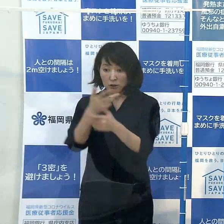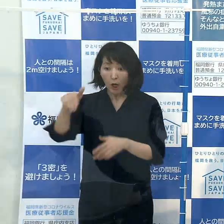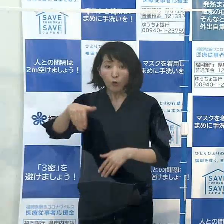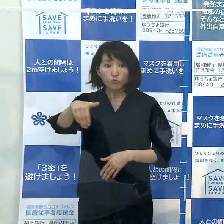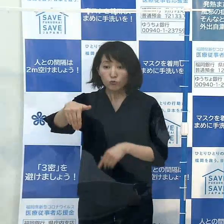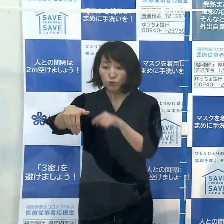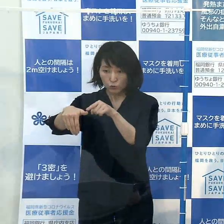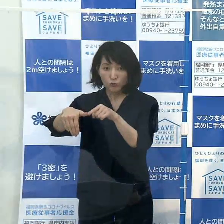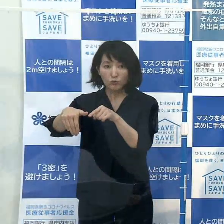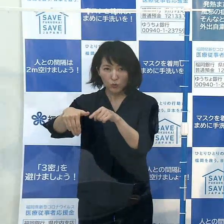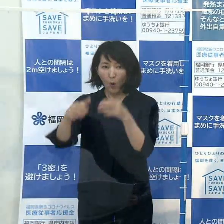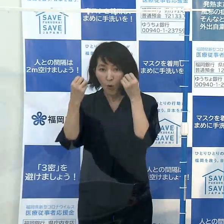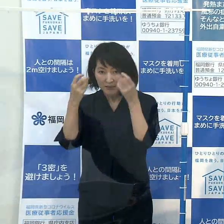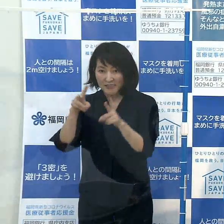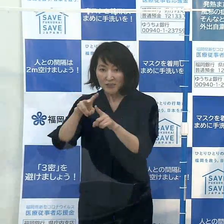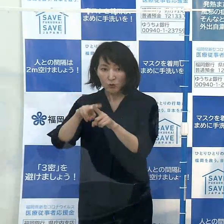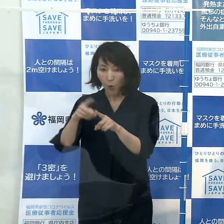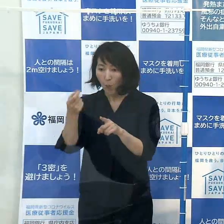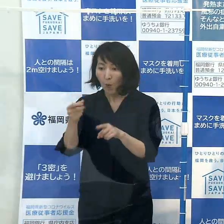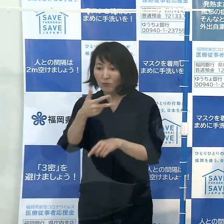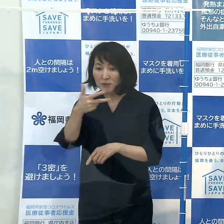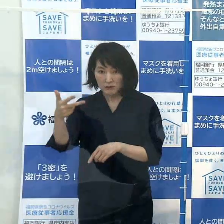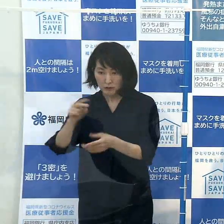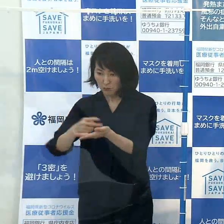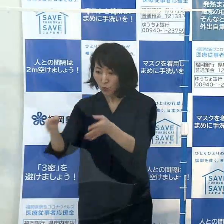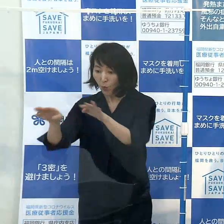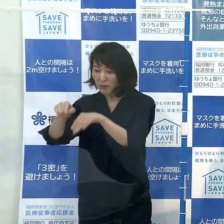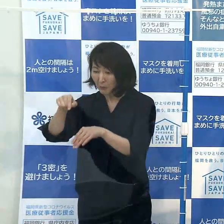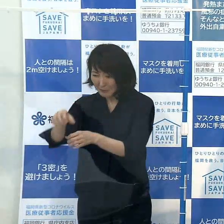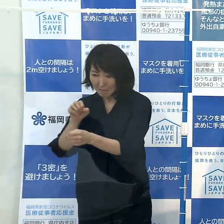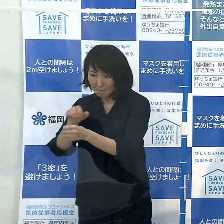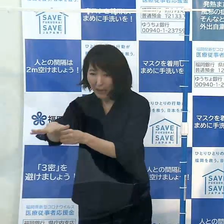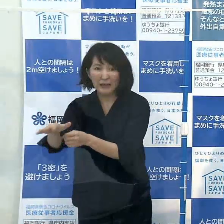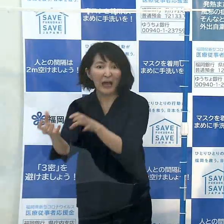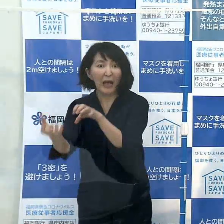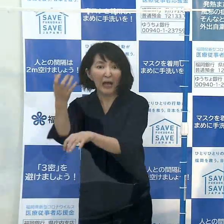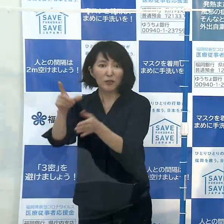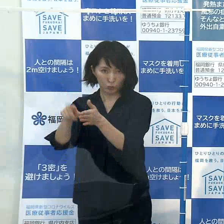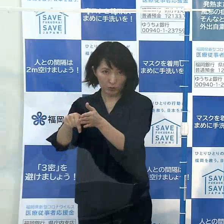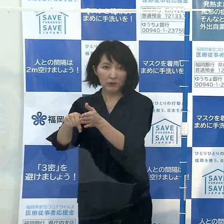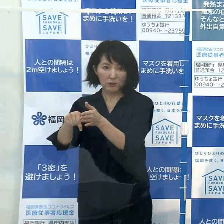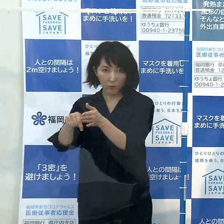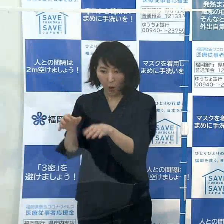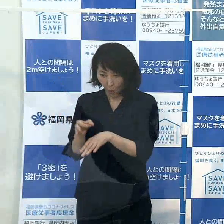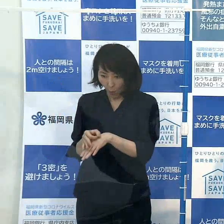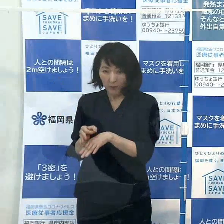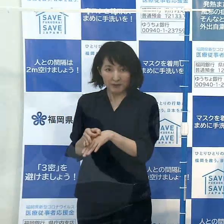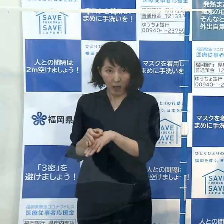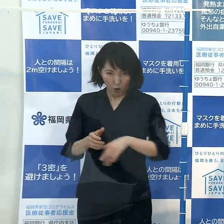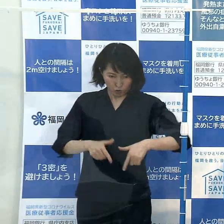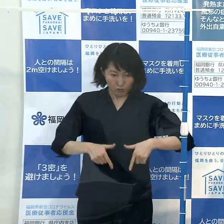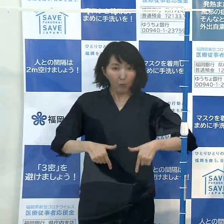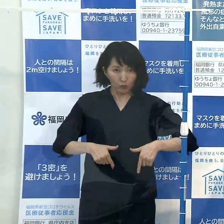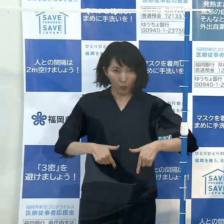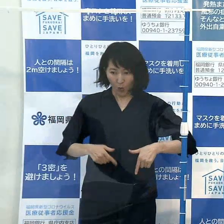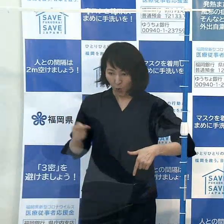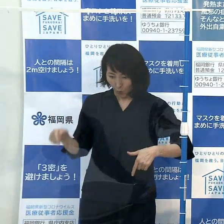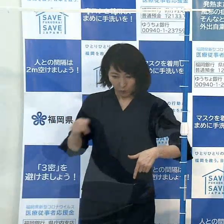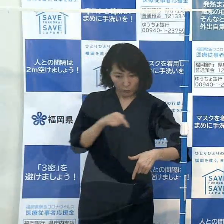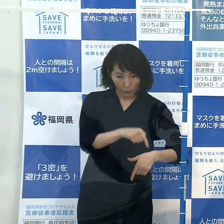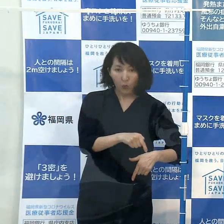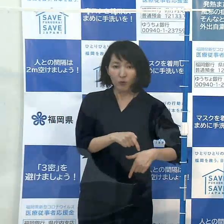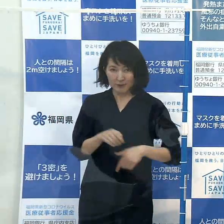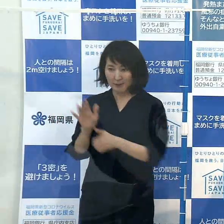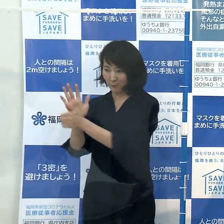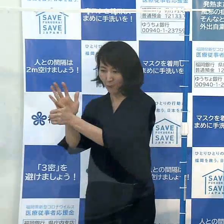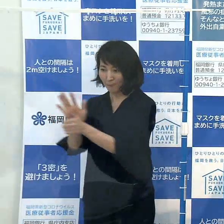の新古文寺病院でクラスターが発生したときには大分県と熊本県の検査の協力をいただい